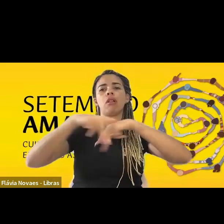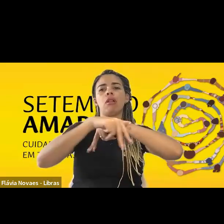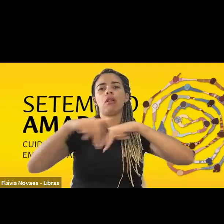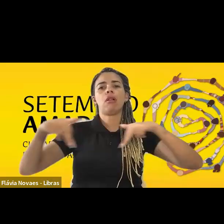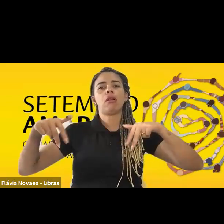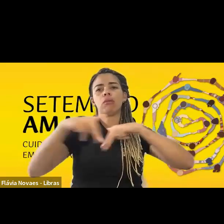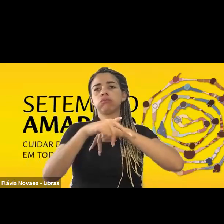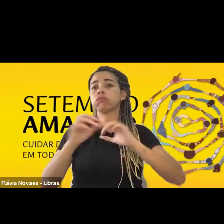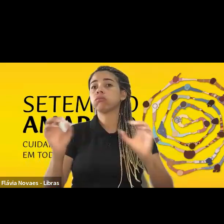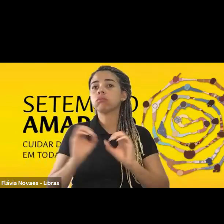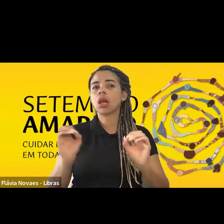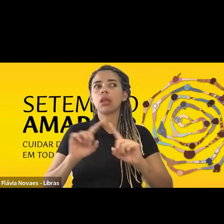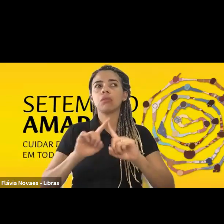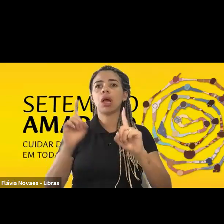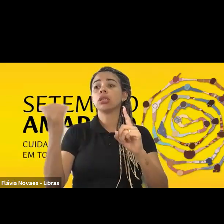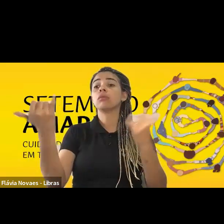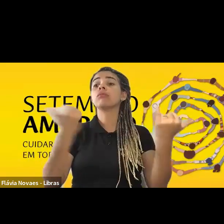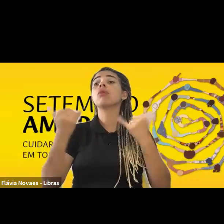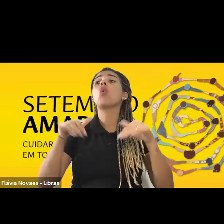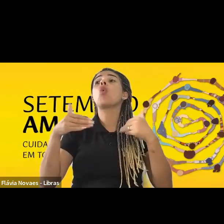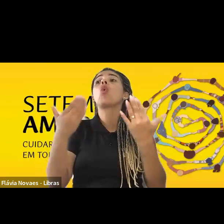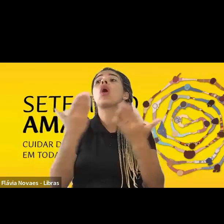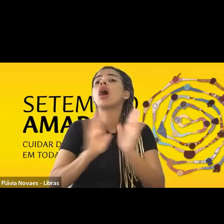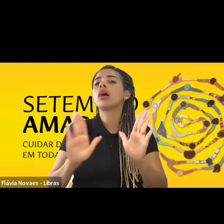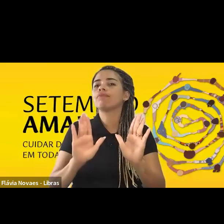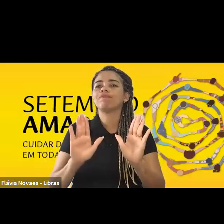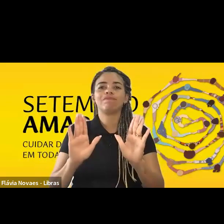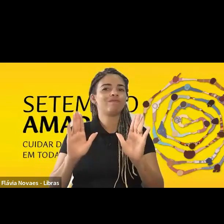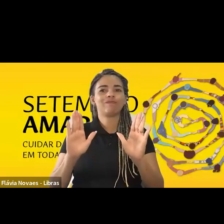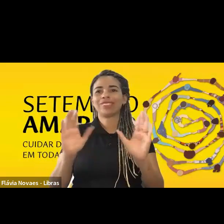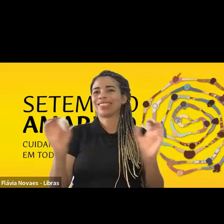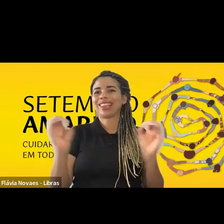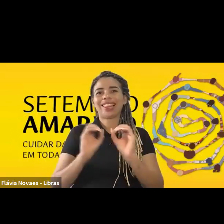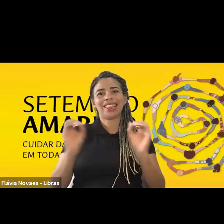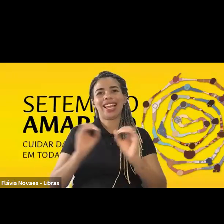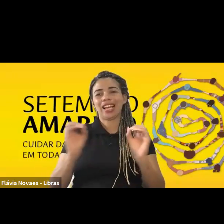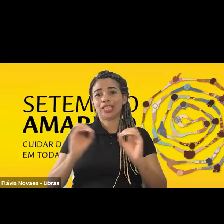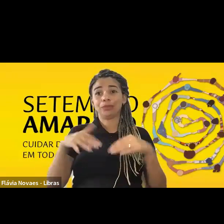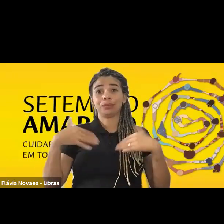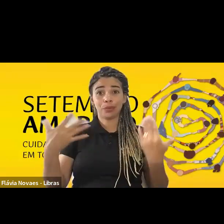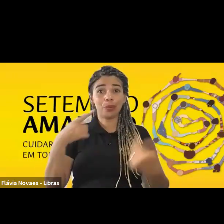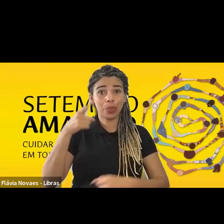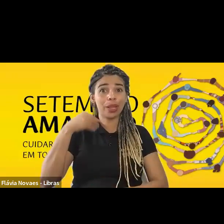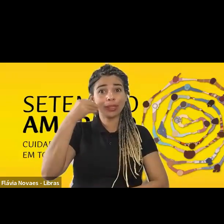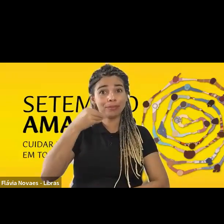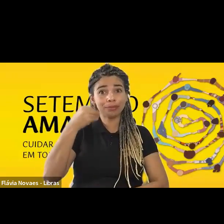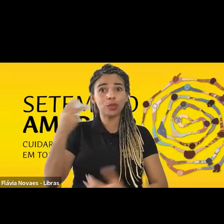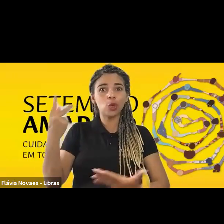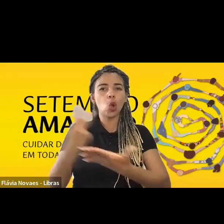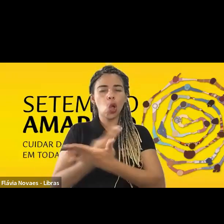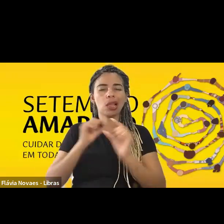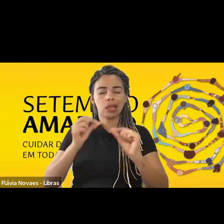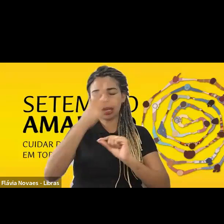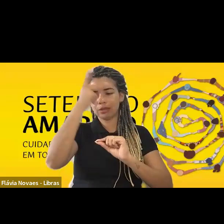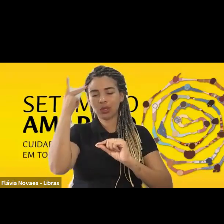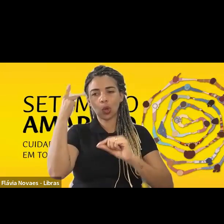gente quando isso ia acabar, né? A experiência mundial diz o seguinte, né? Quando situações que as pessoas precisam